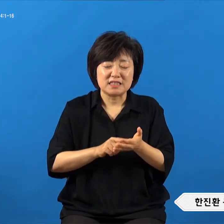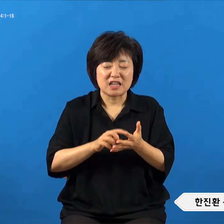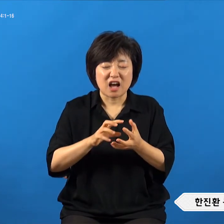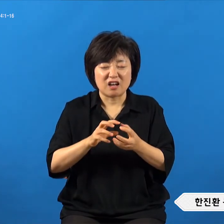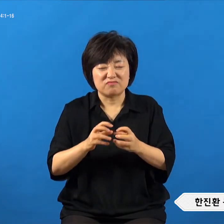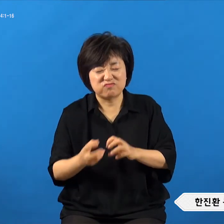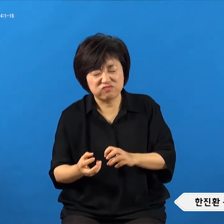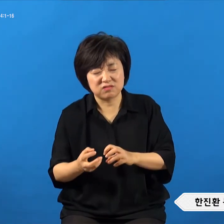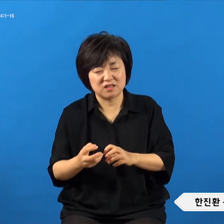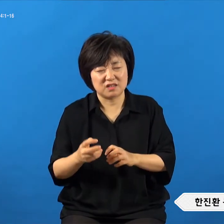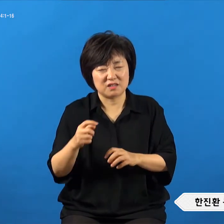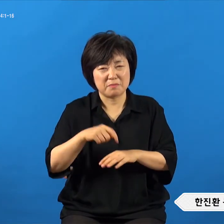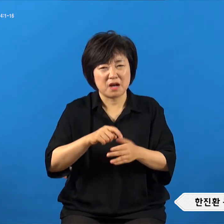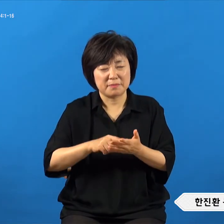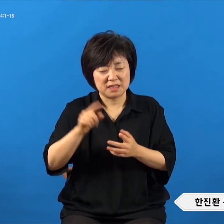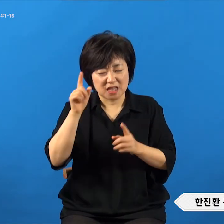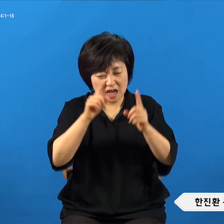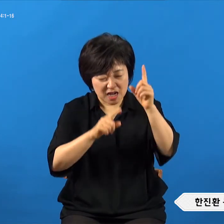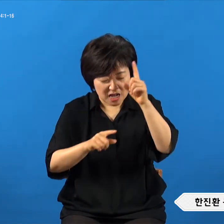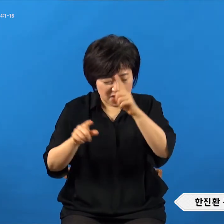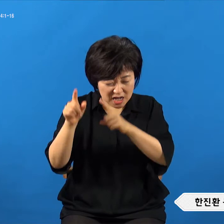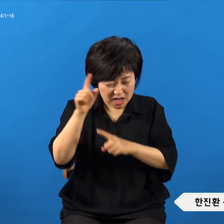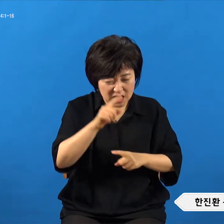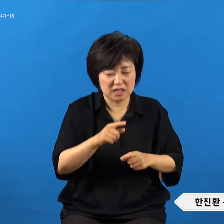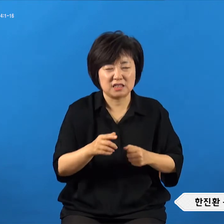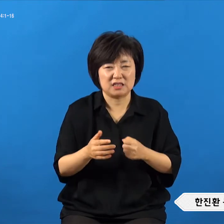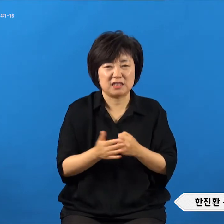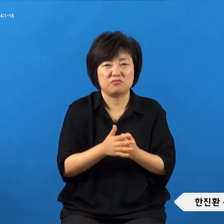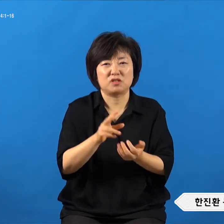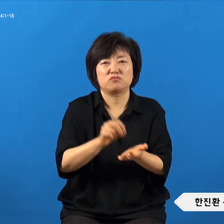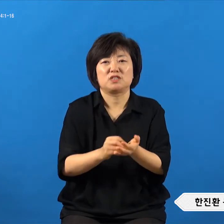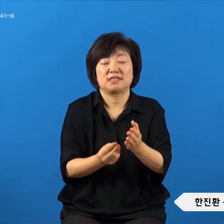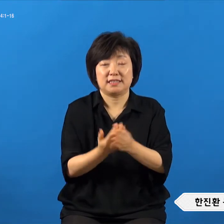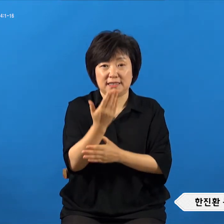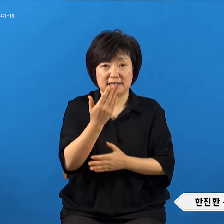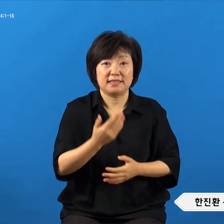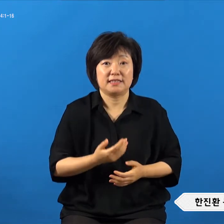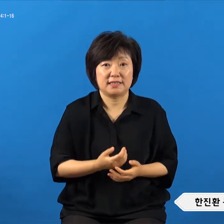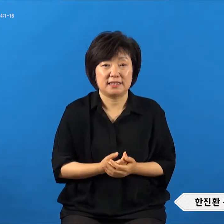뒤틀어져 있고 마음이 상해 있으니까 문제를 일으킬 수밖에요.